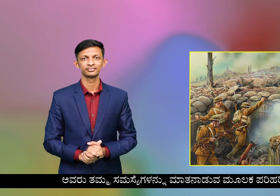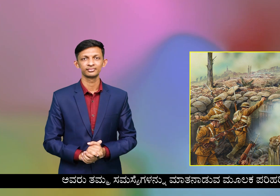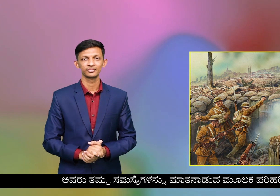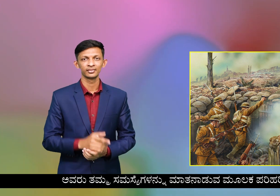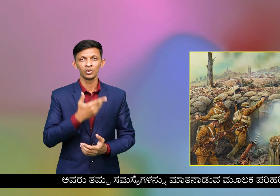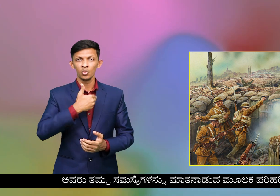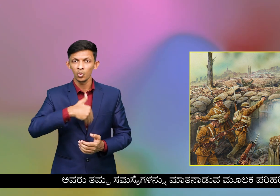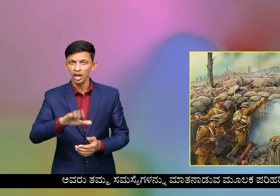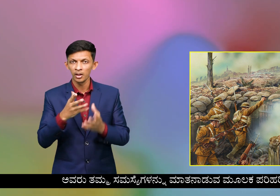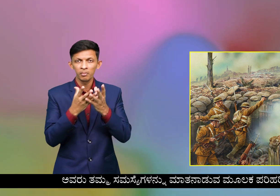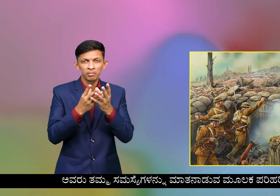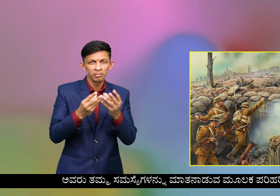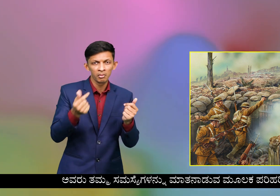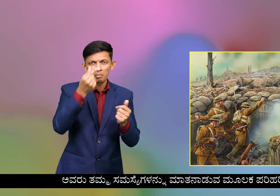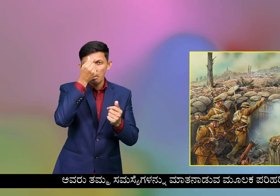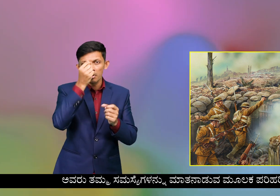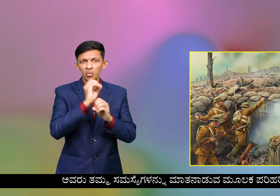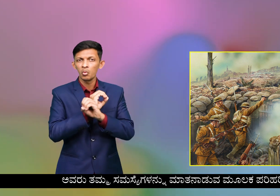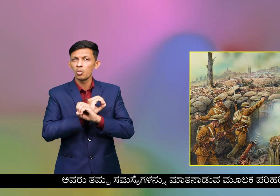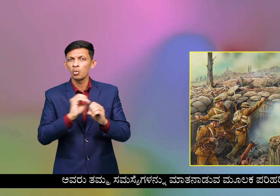ಅವರು ತಮ್ಮ ಸಮಸ್ಯೆಗಳು ಮಾತನಾಡುವ ಮೂಲಕ